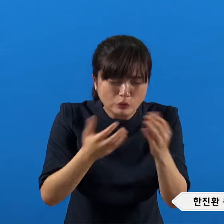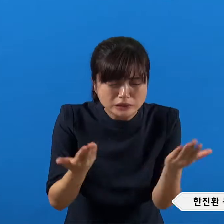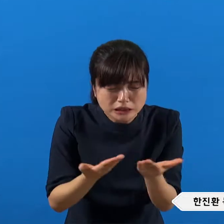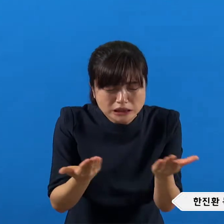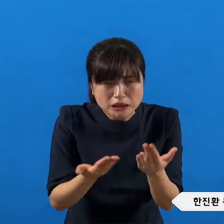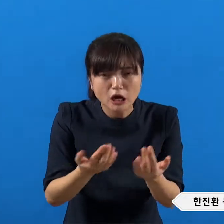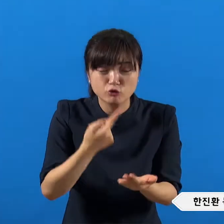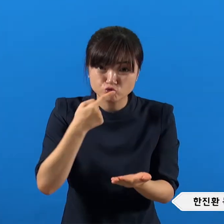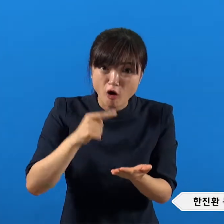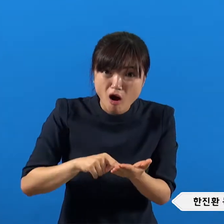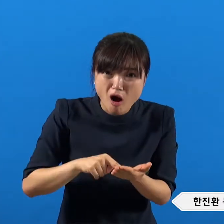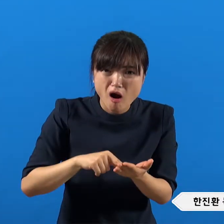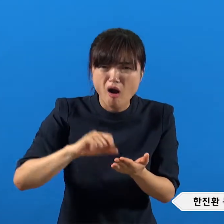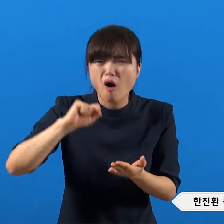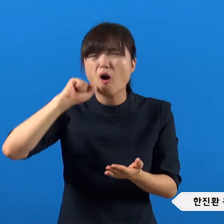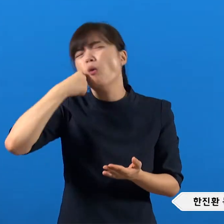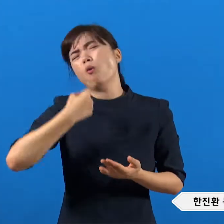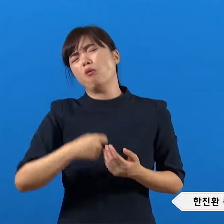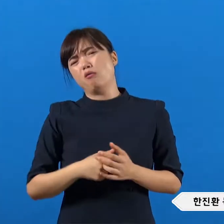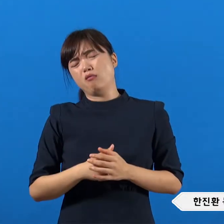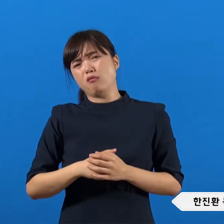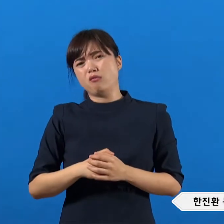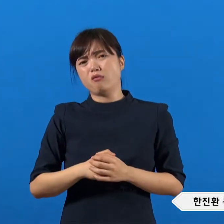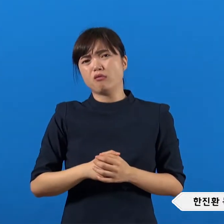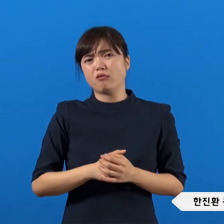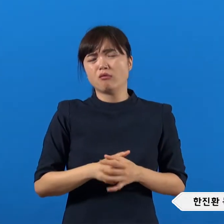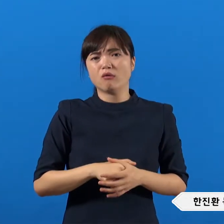것이 얼마나 힘들고 어려웠겠습니까?